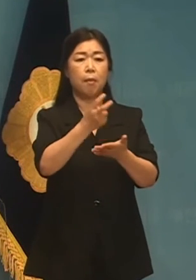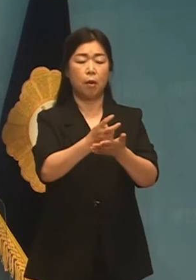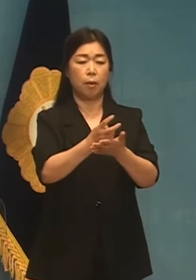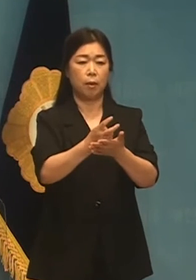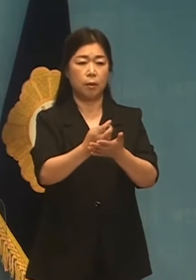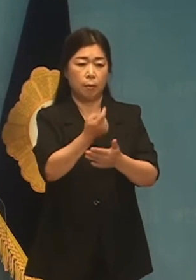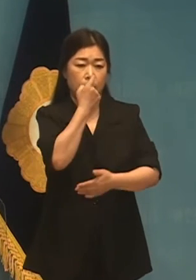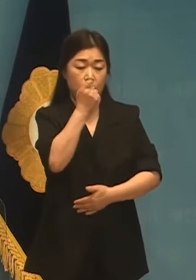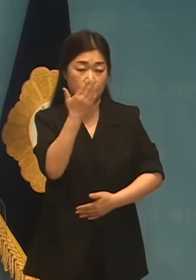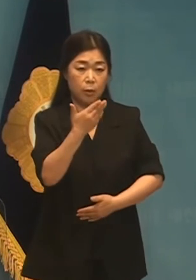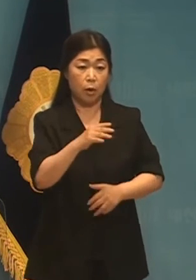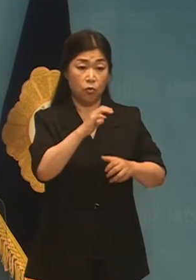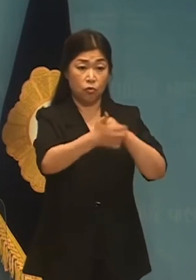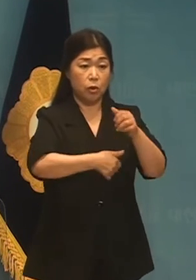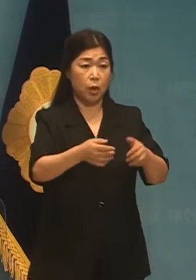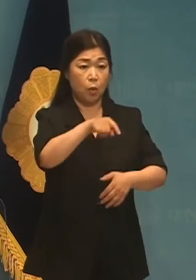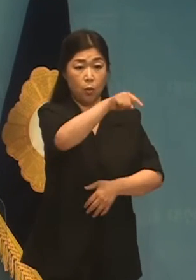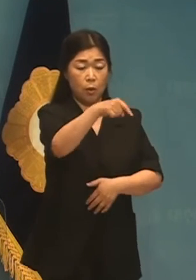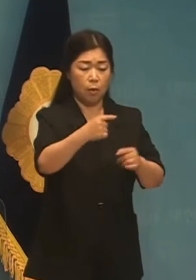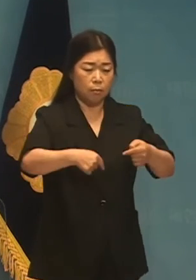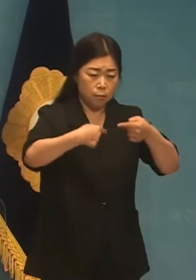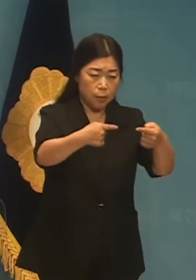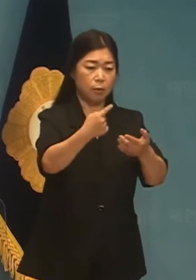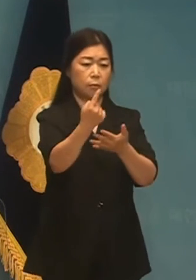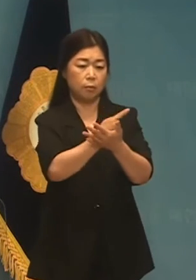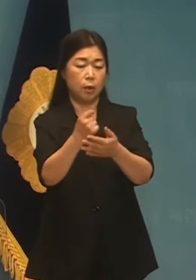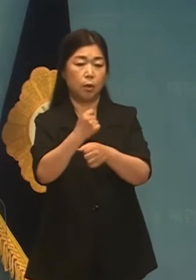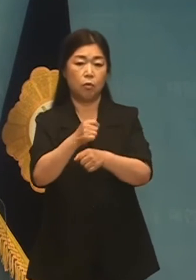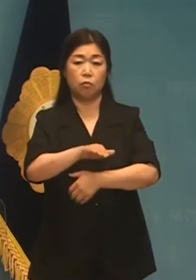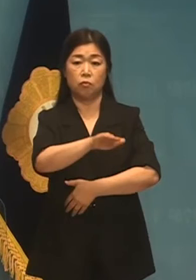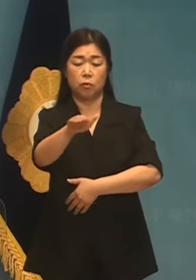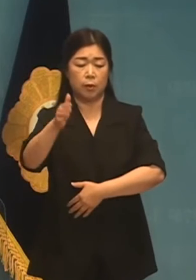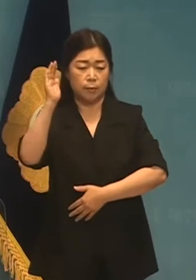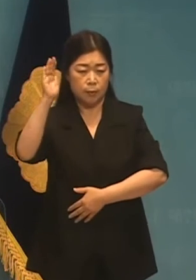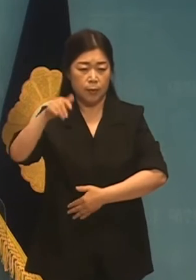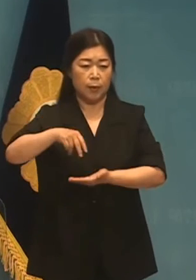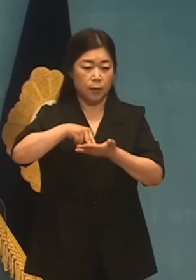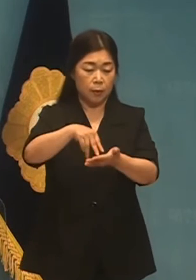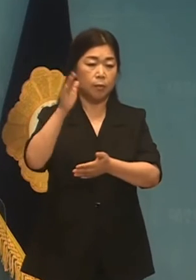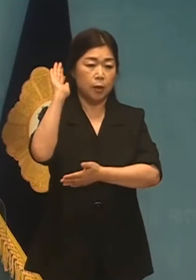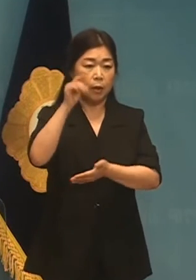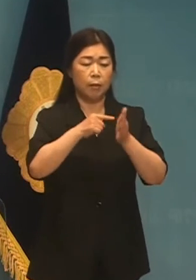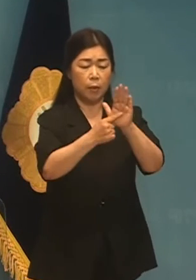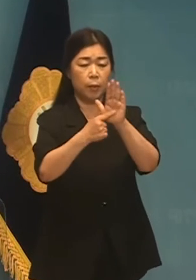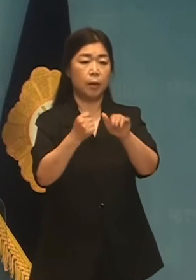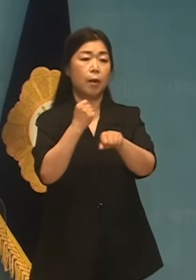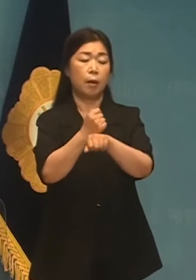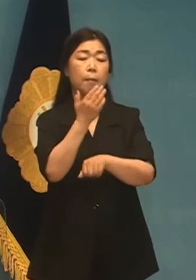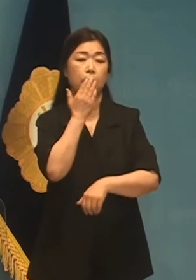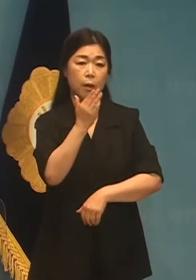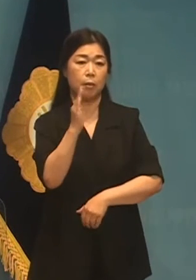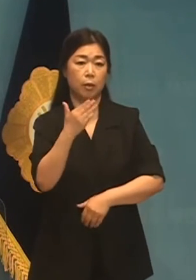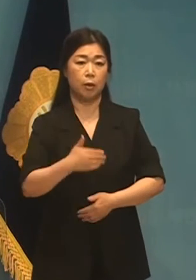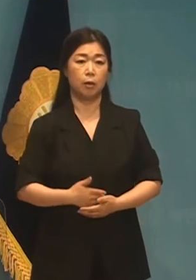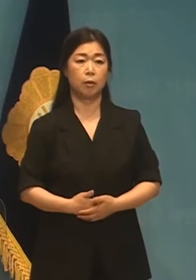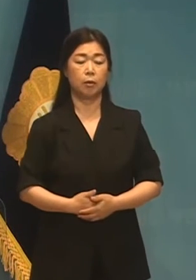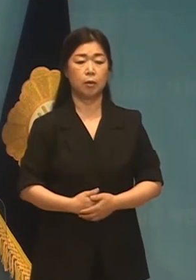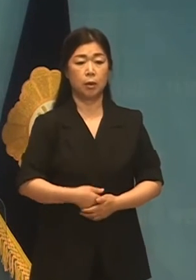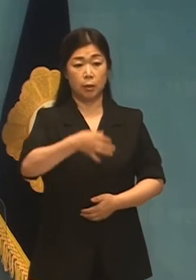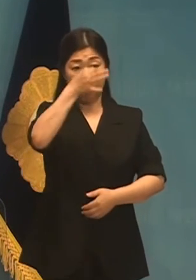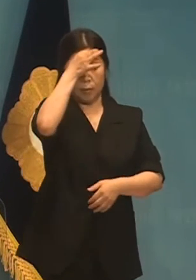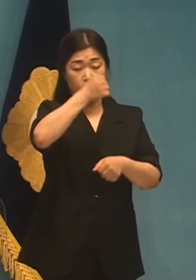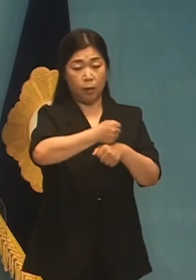국제기구에 보다 활발히 참가하고 우리의 목소리를 낼 수 있어야 합니다. 양산 기술뿐만